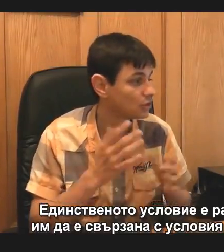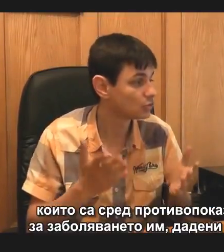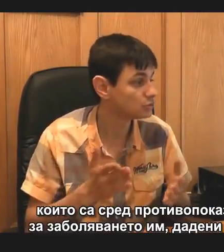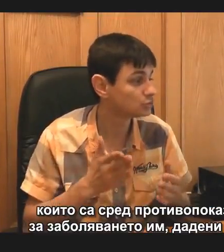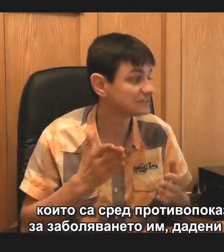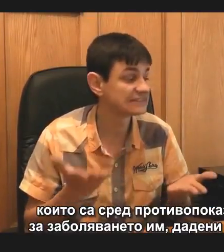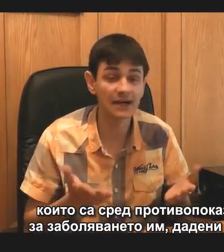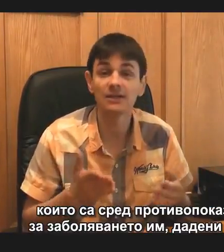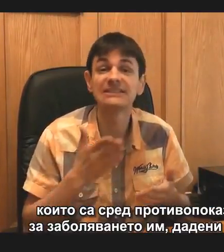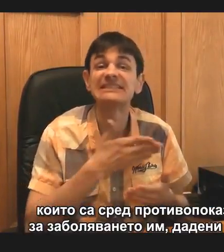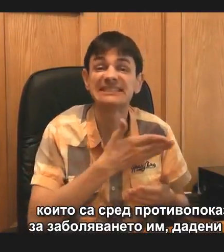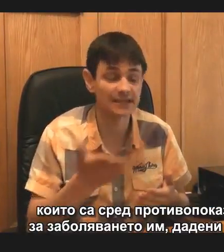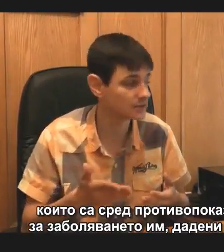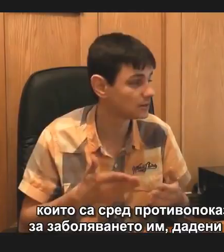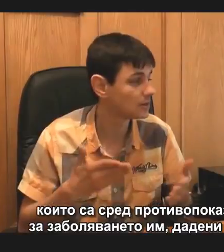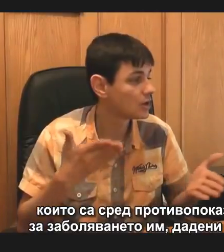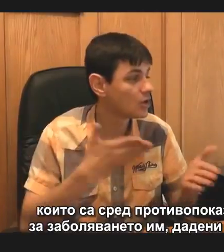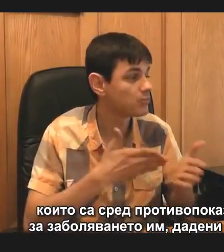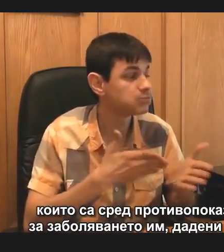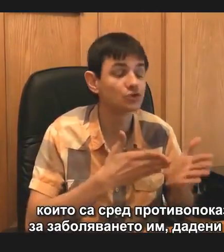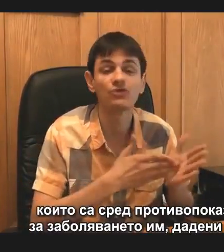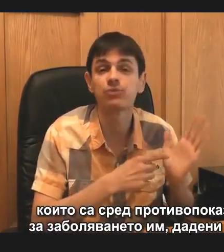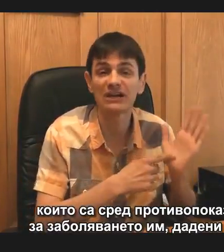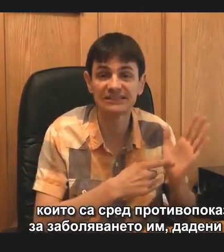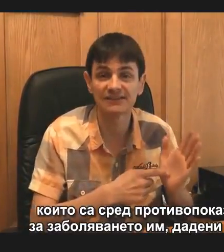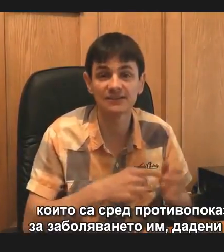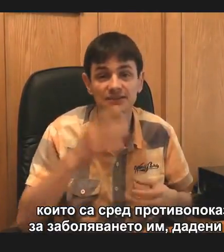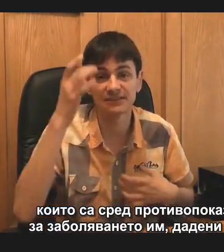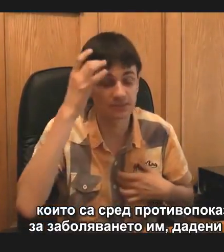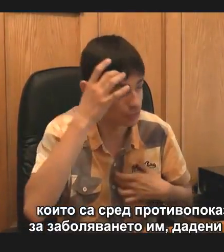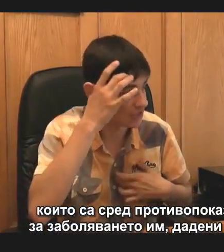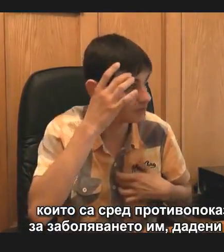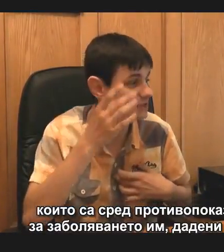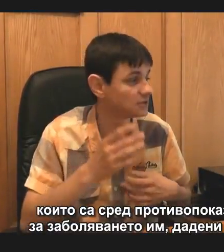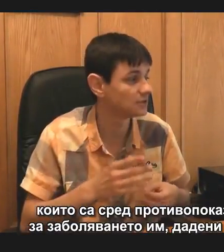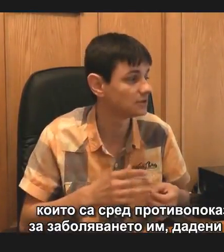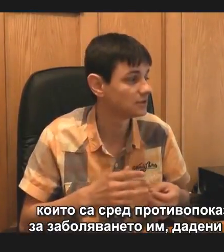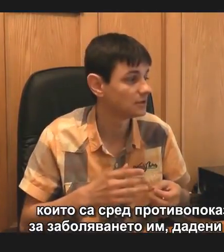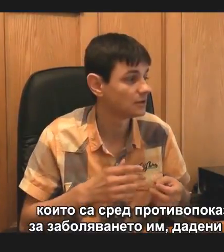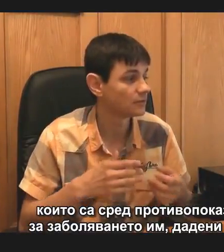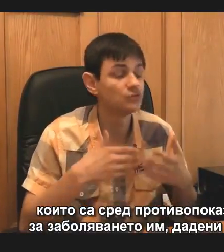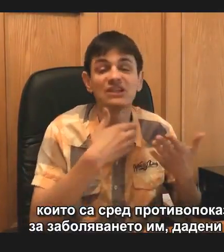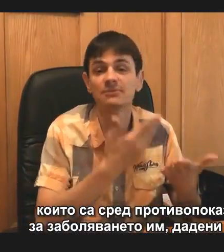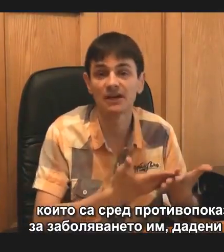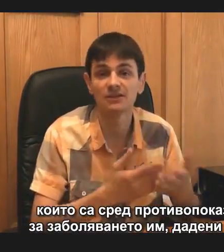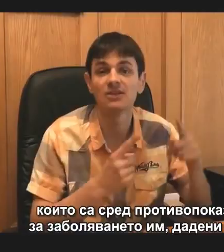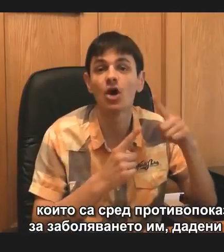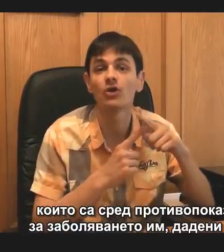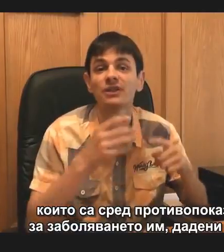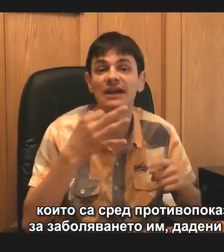които са сред противопоказанията за заболяванията, които са им дадени от